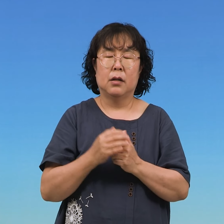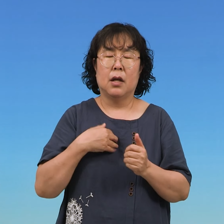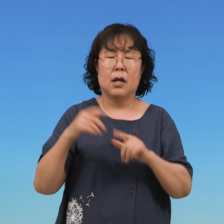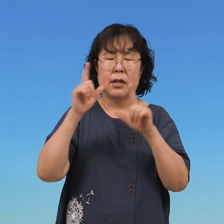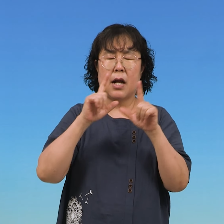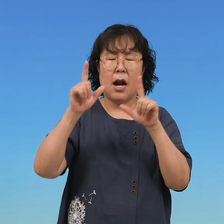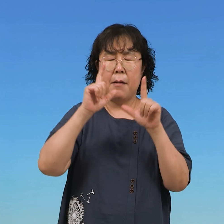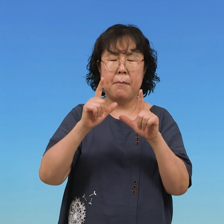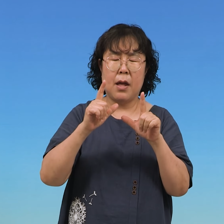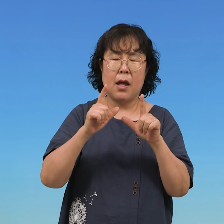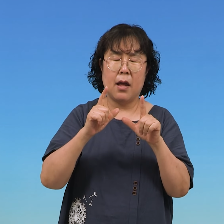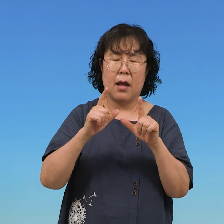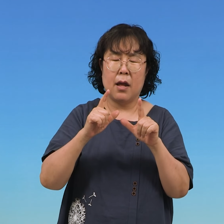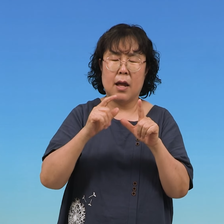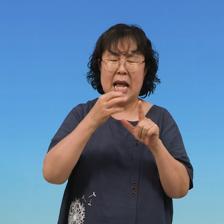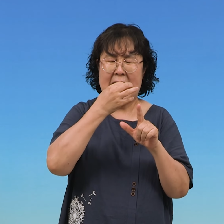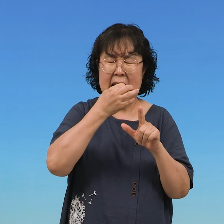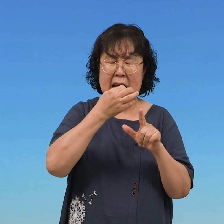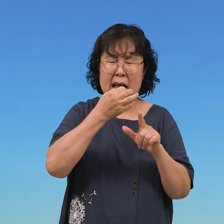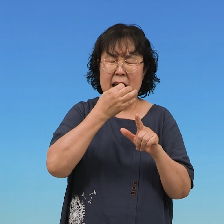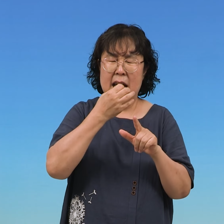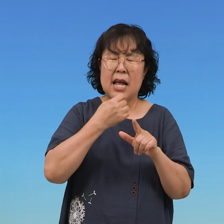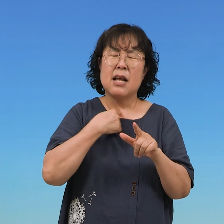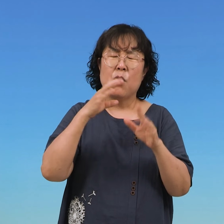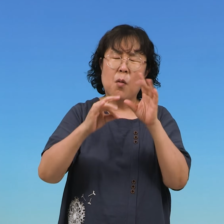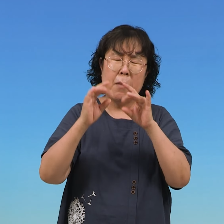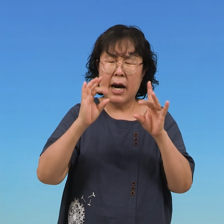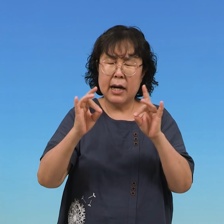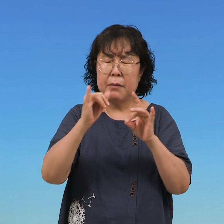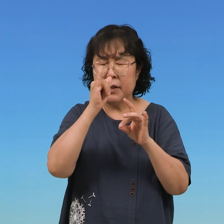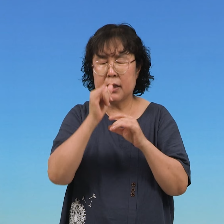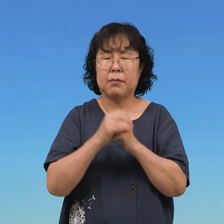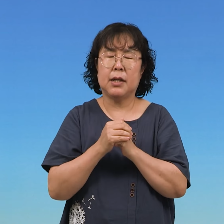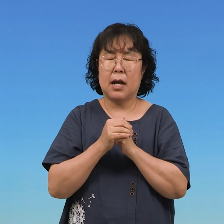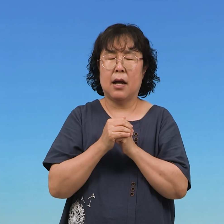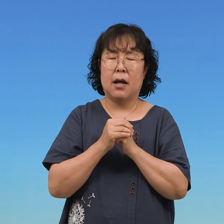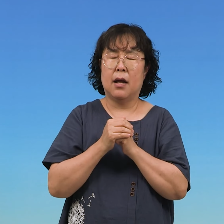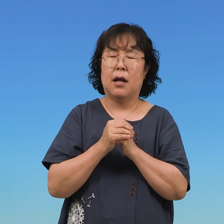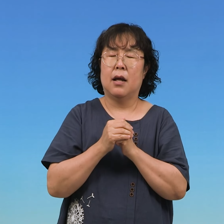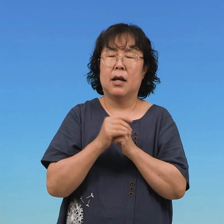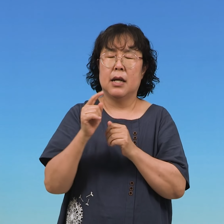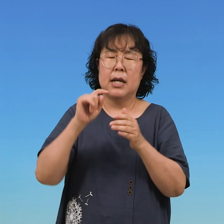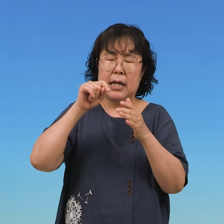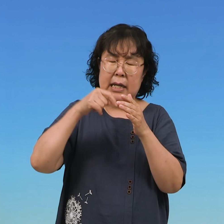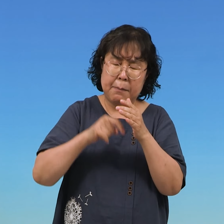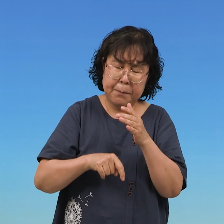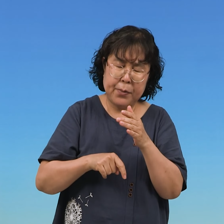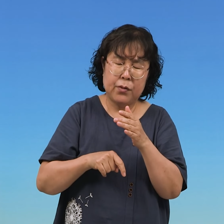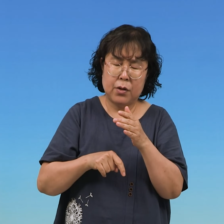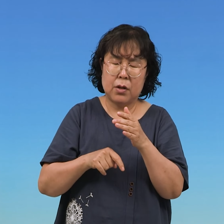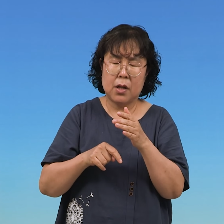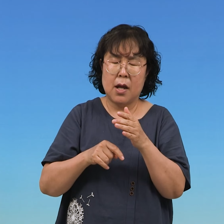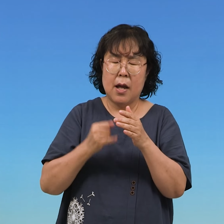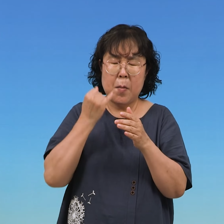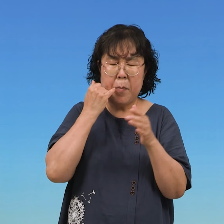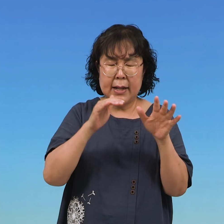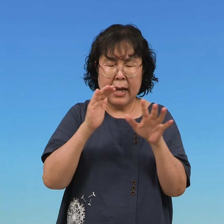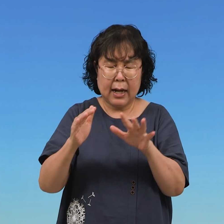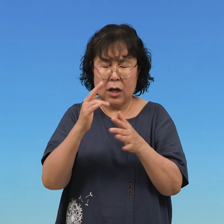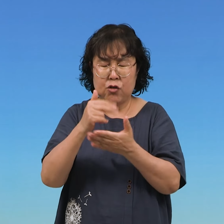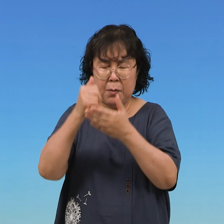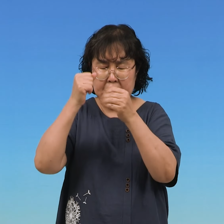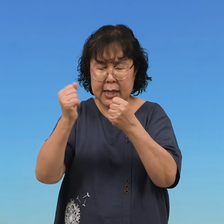목마름이 있습니다. 갈증을 느낍니다. 주님 여기 계시오니 이 깊은 바다가 반석이 되기를